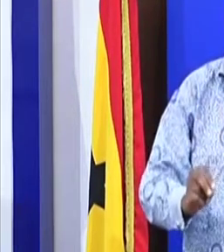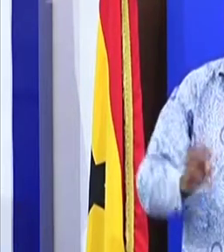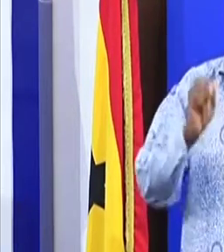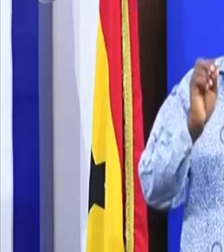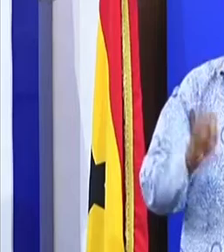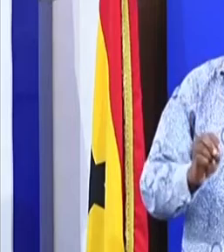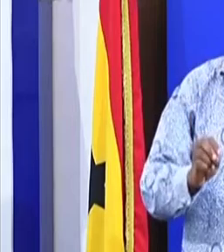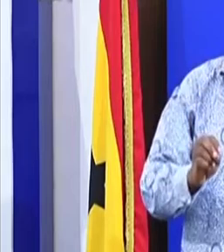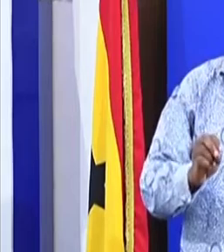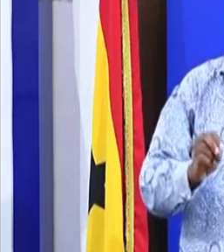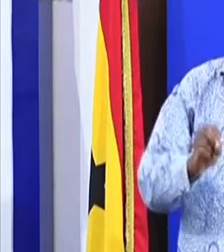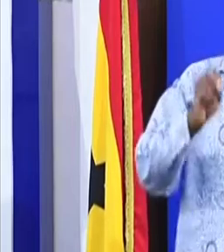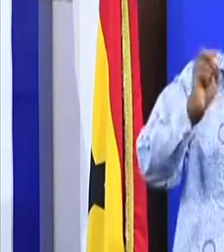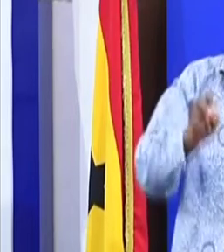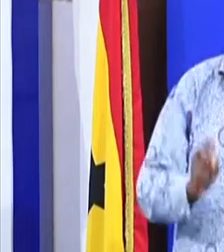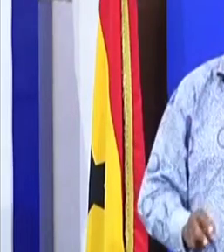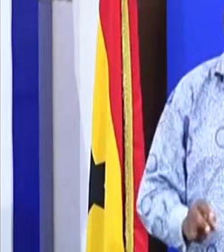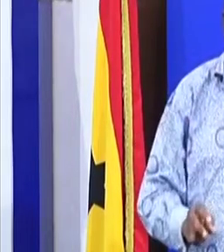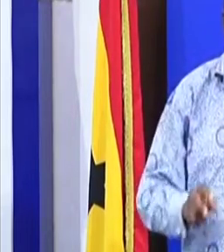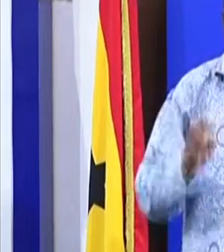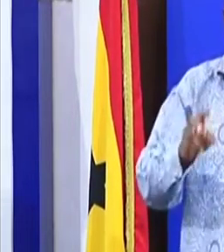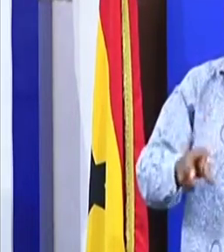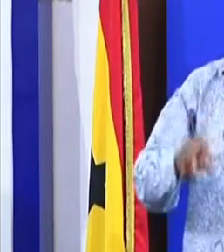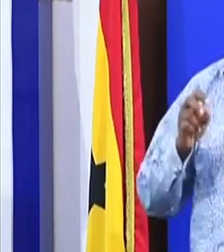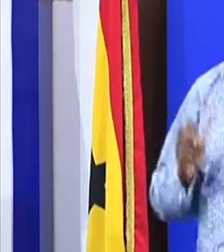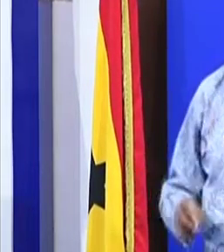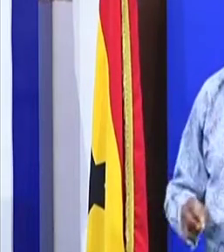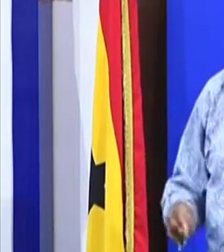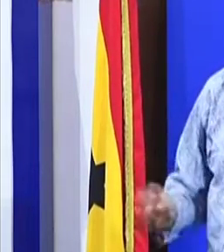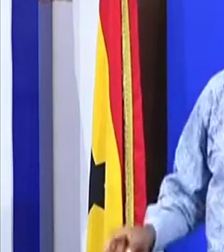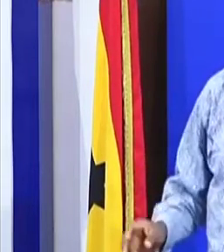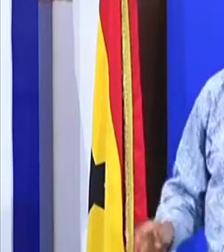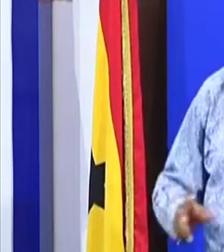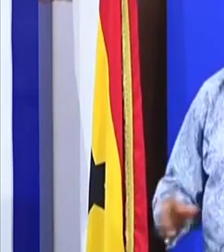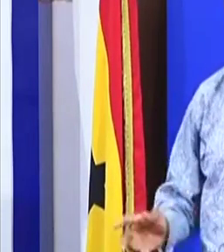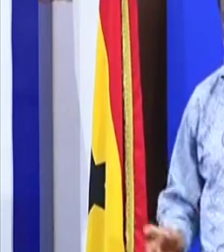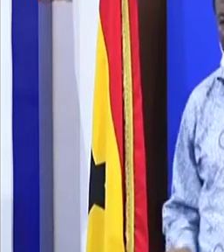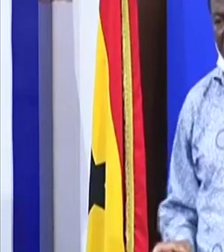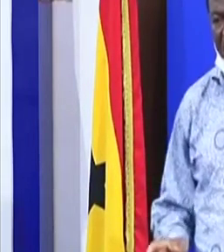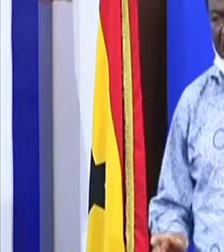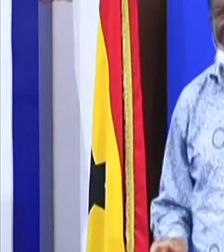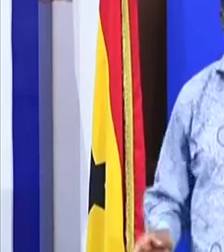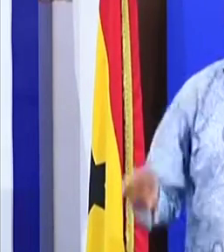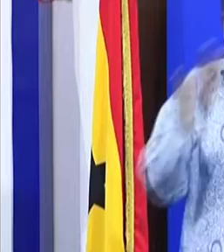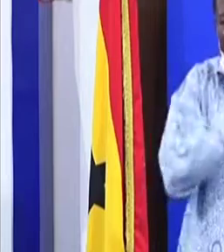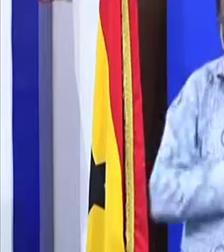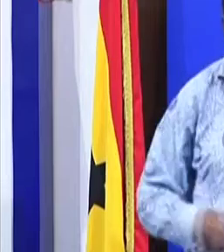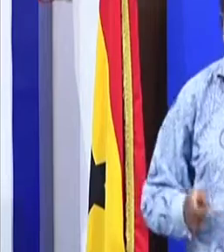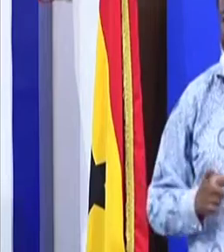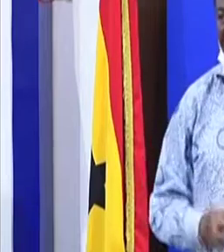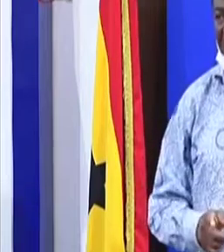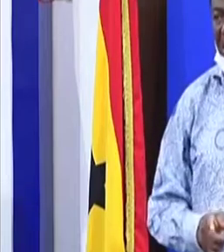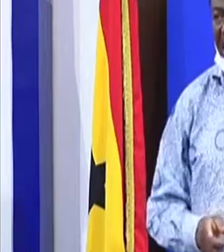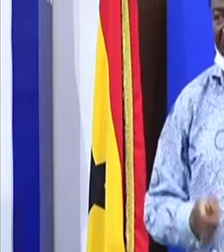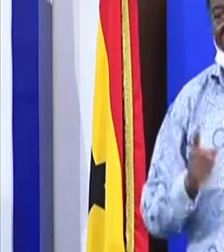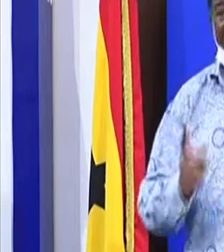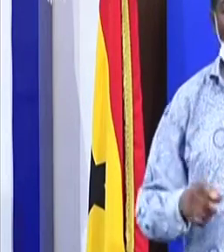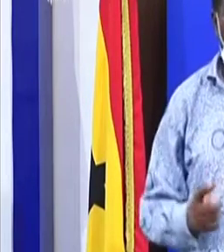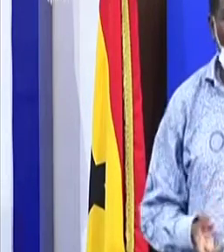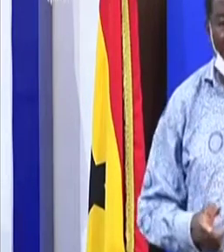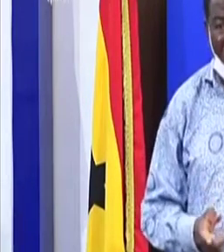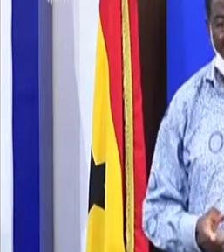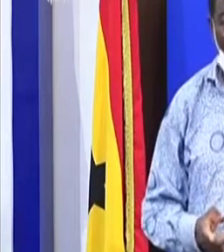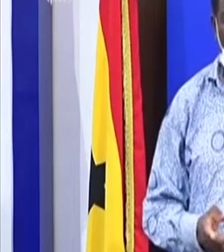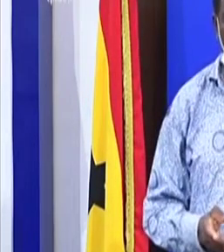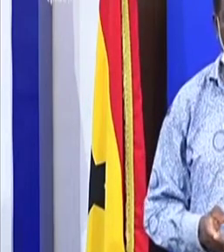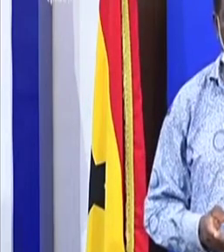gbobe amama odo dzese ye oplere doyopa ayodonchio na kakere duko kata moko kemi akata